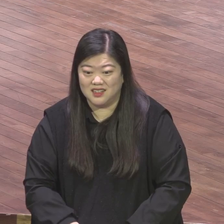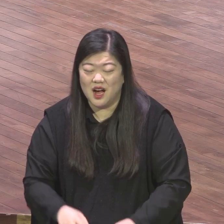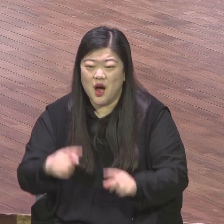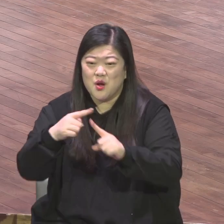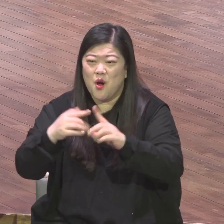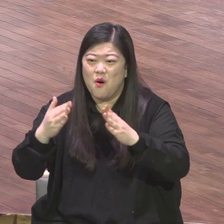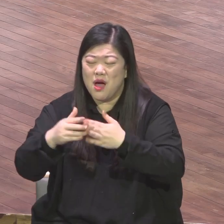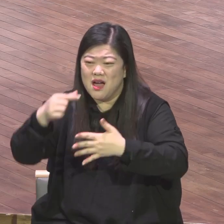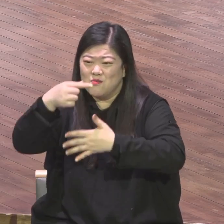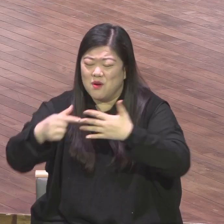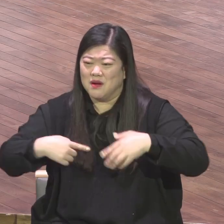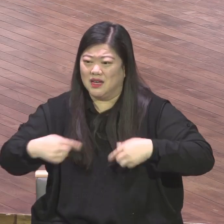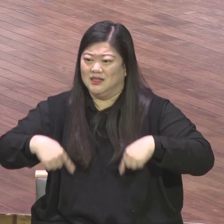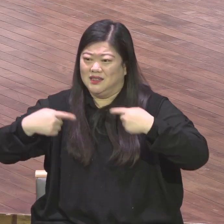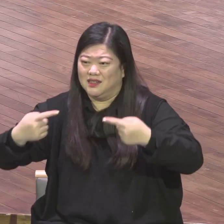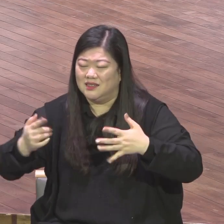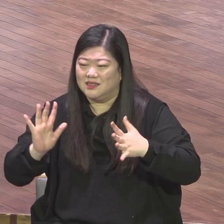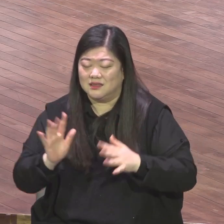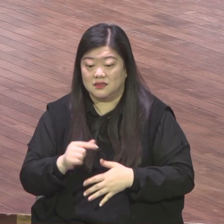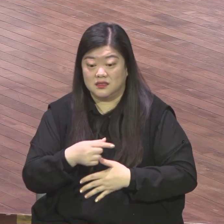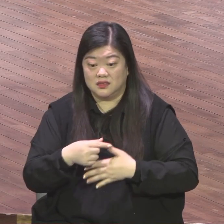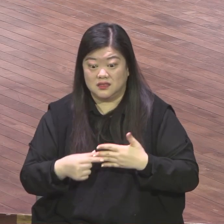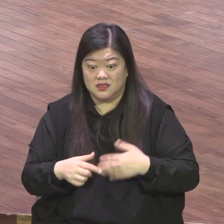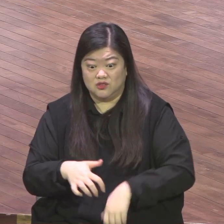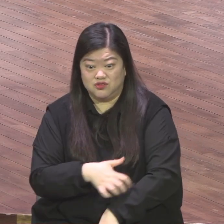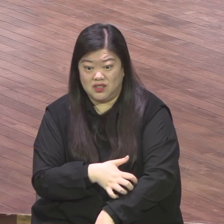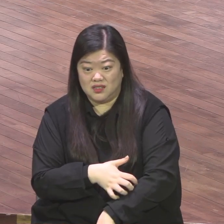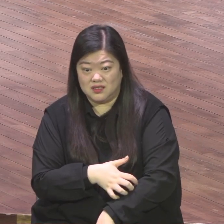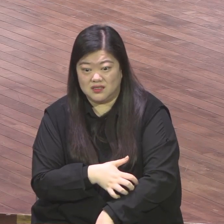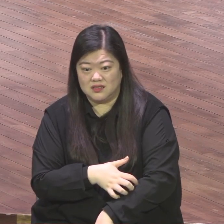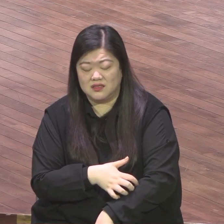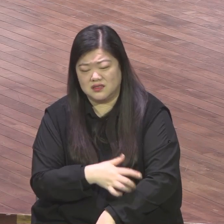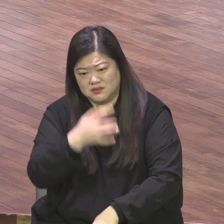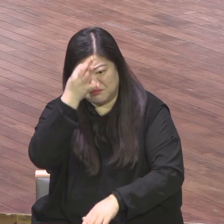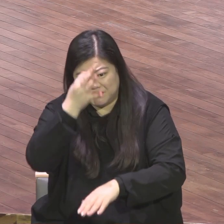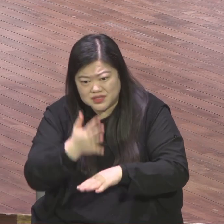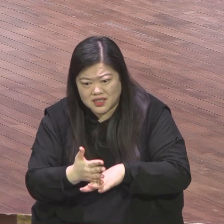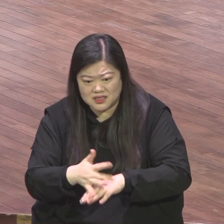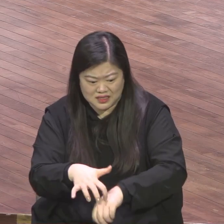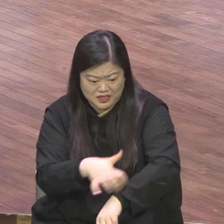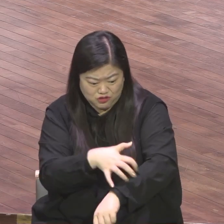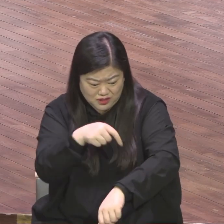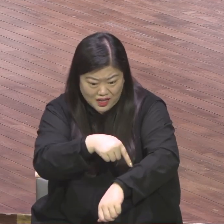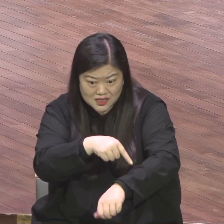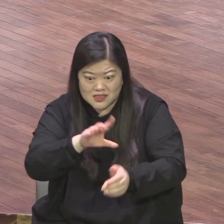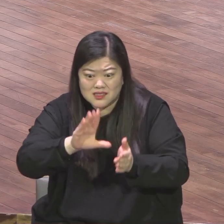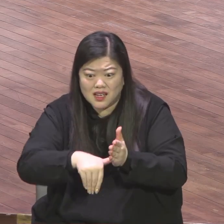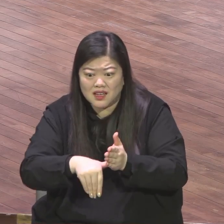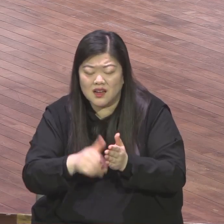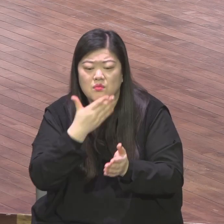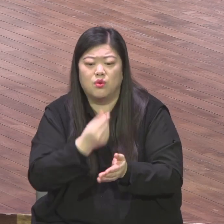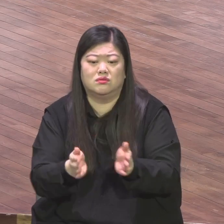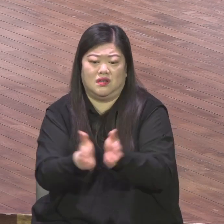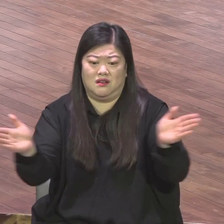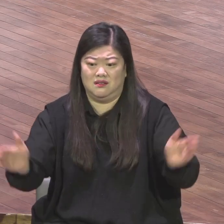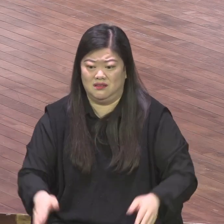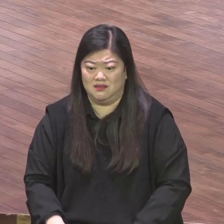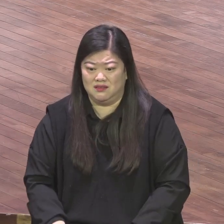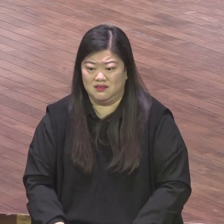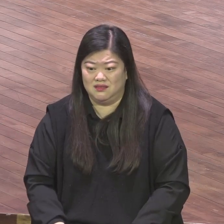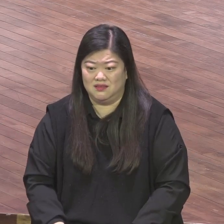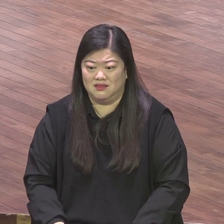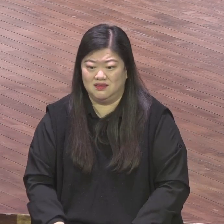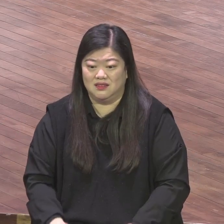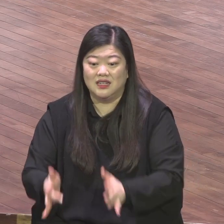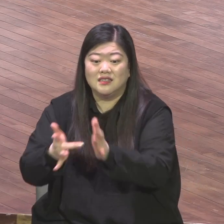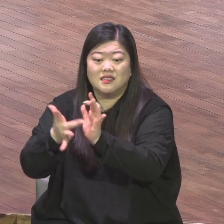부흥이란 헌신, 희생, 거기에 축복이 다 들어있다니까. 그 예수님께서 주라. 너는 베풀어